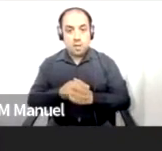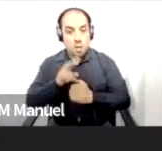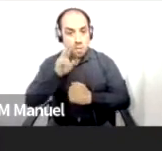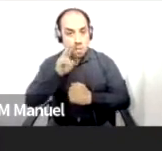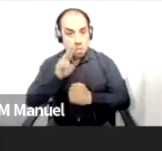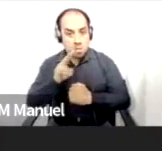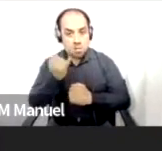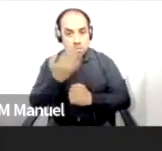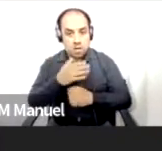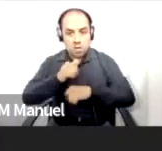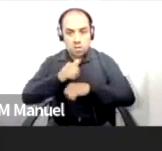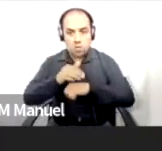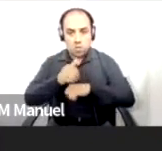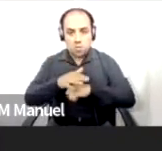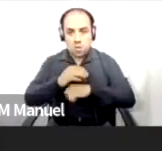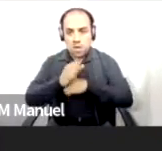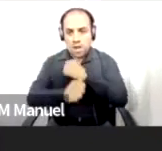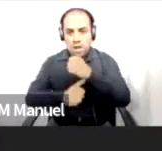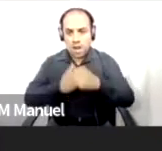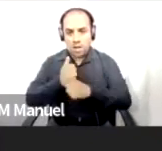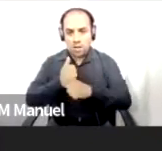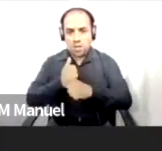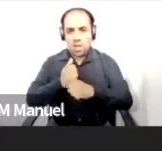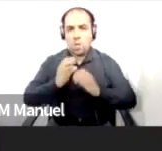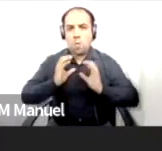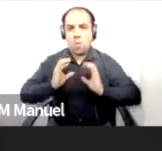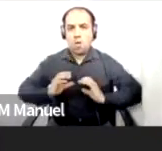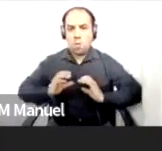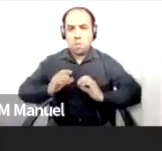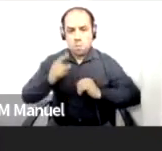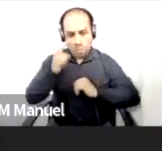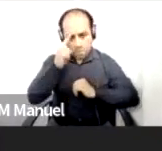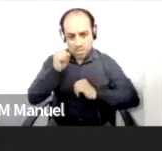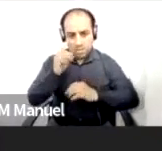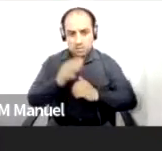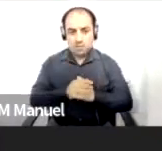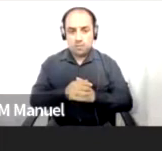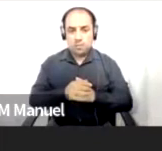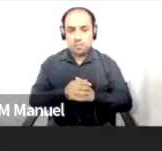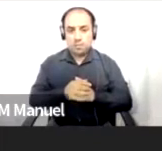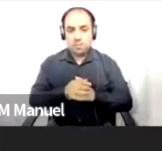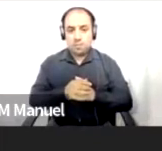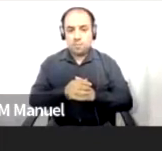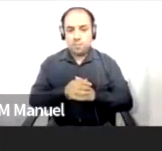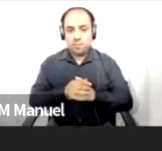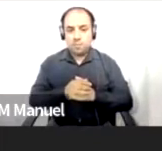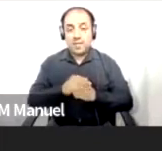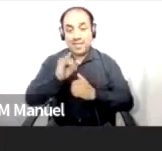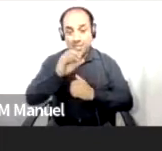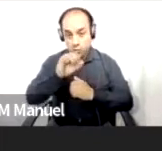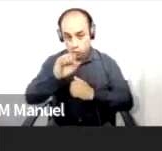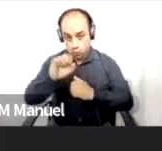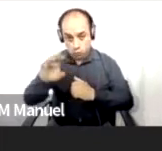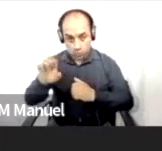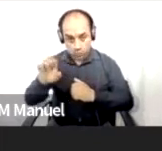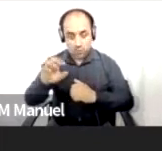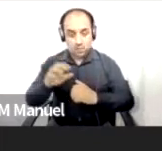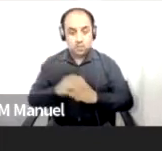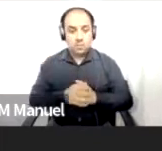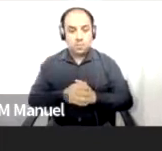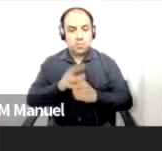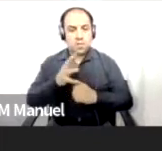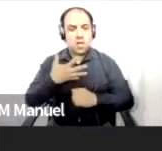de su número anual que se llama Body Issue, y que de algunos años para acá ha estado poniendo a